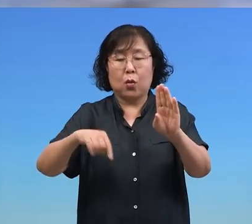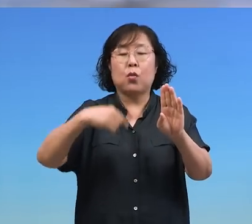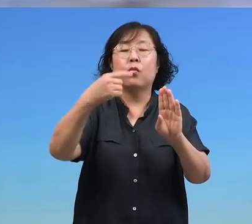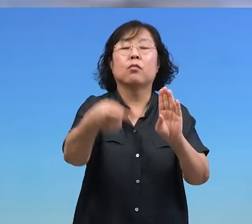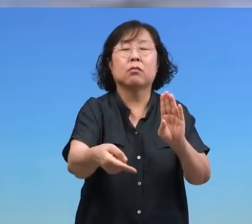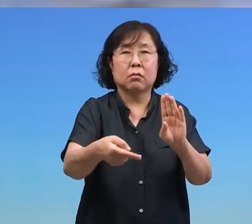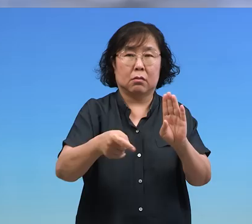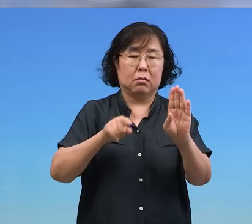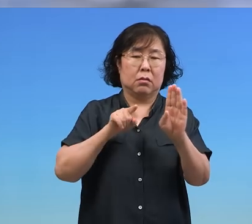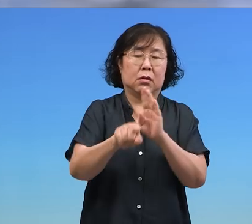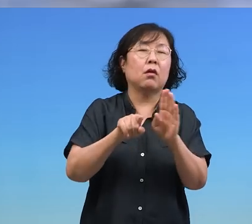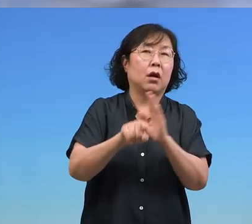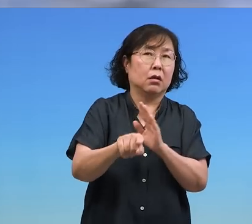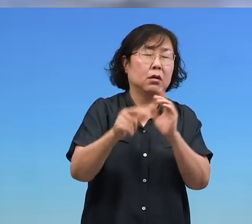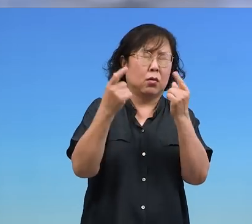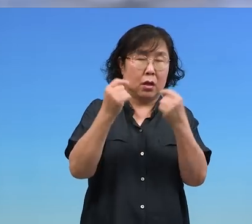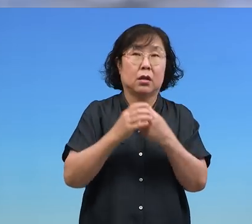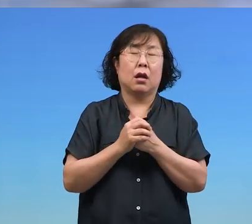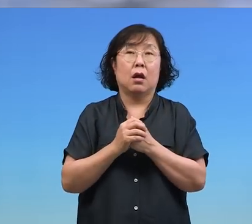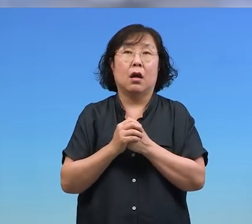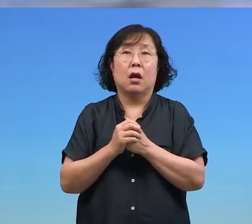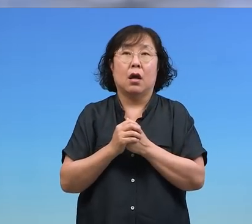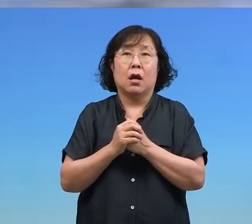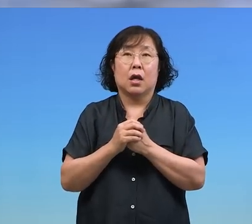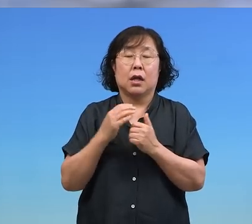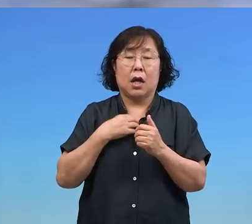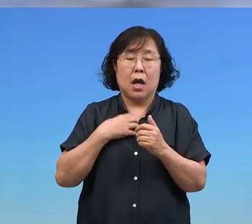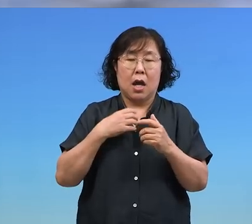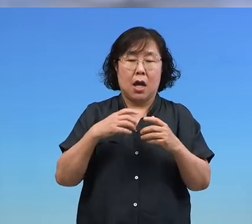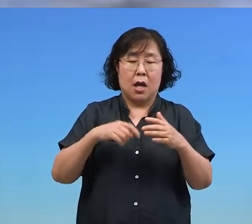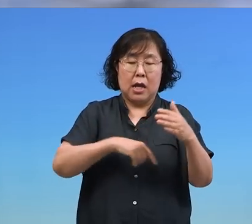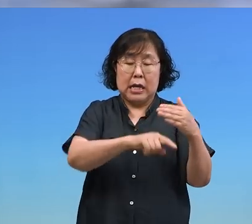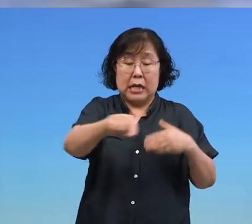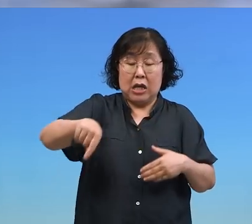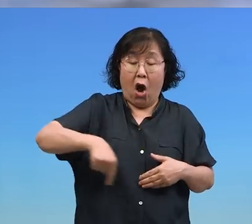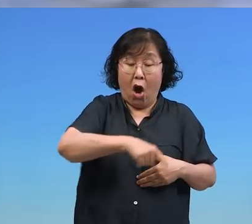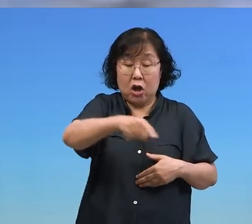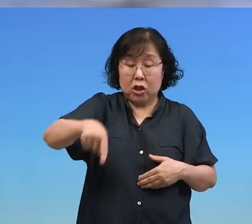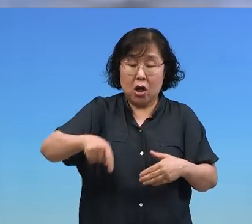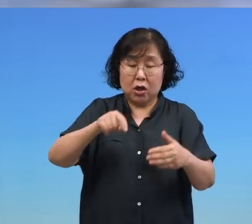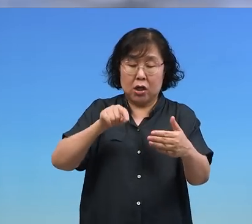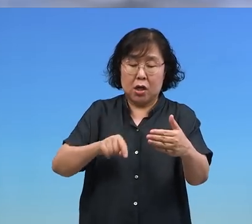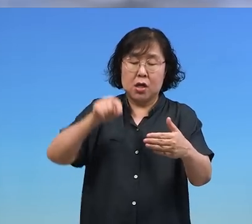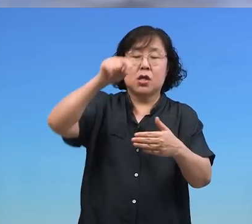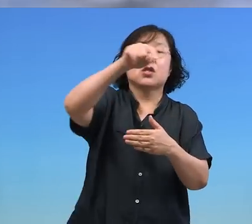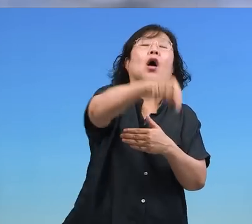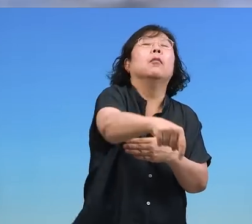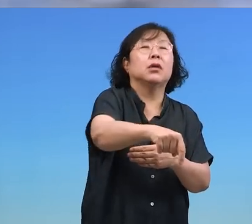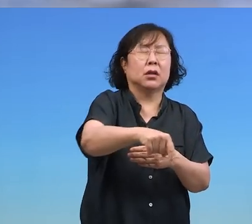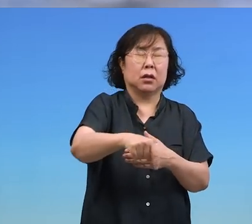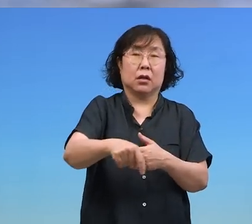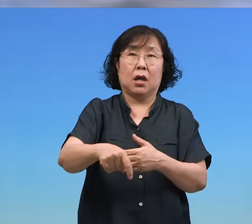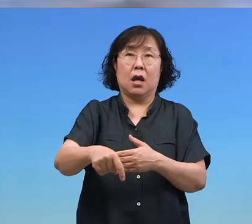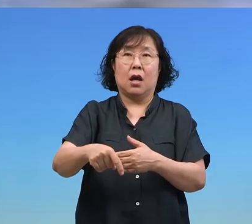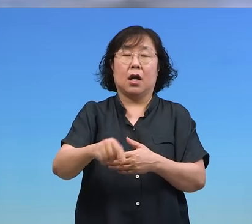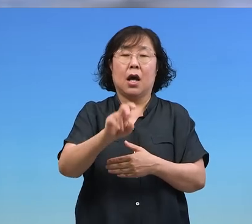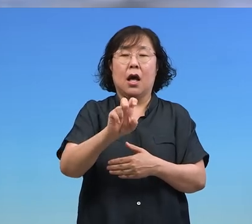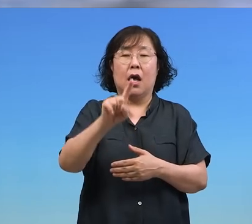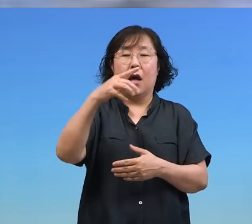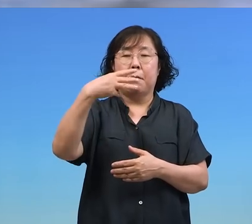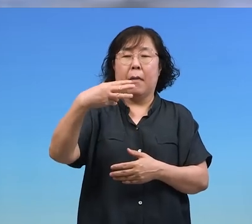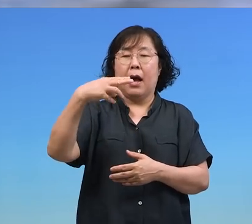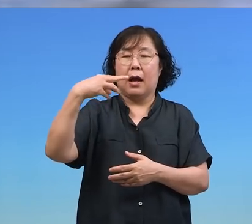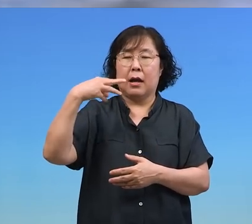상태에서 문턱을 넘어서다 이게 무슨 뜻입니까 선을 넘은 거 그 범위를 넘어서는 거 이게 여기서 말하는